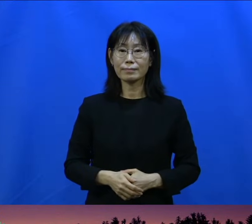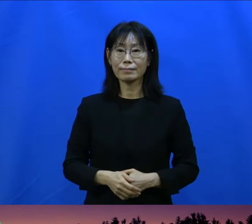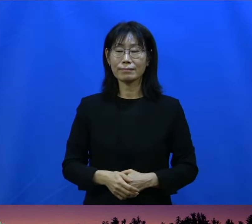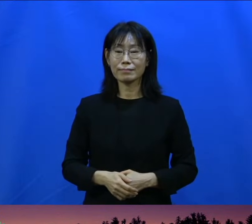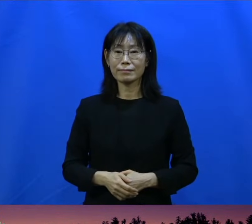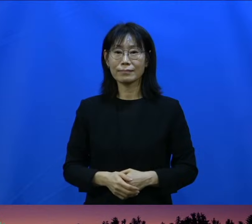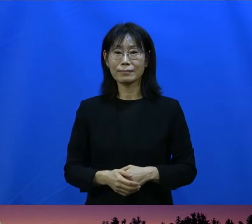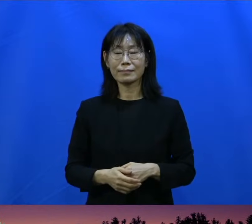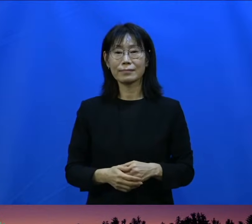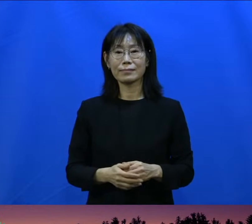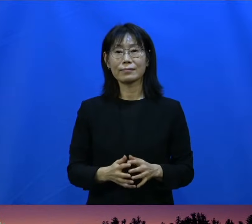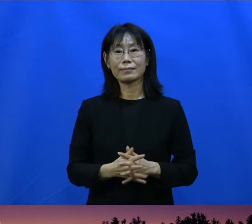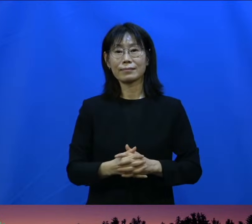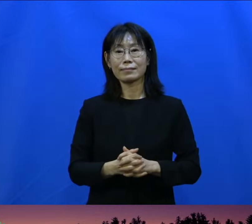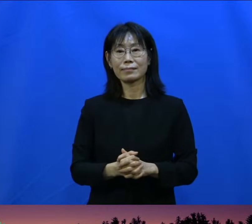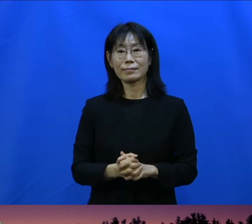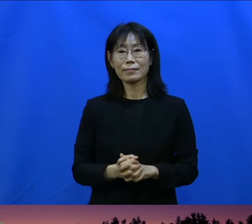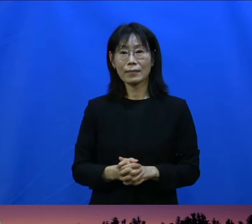거죠.